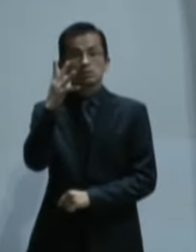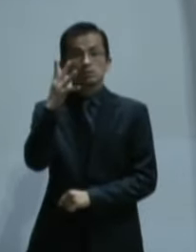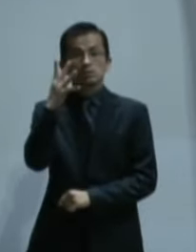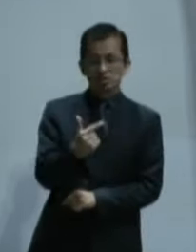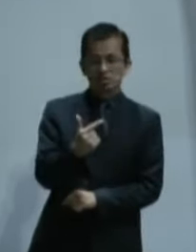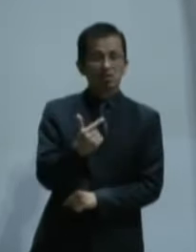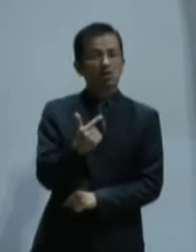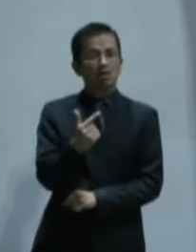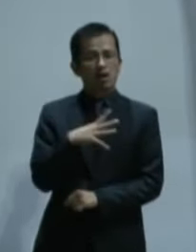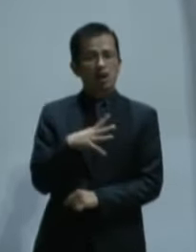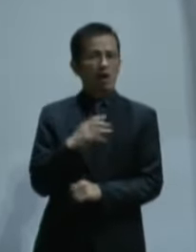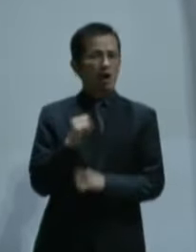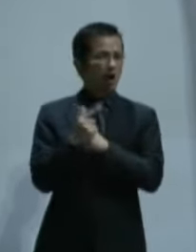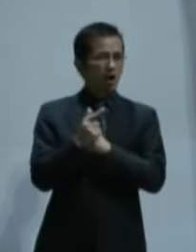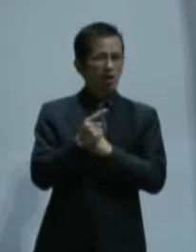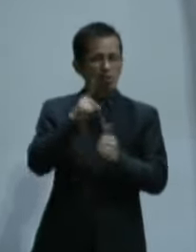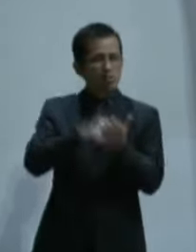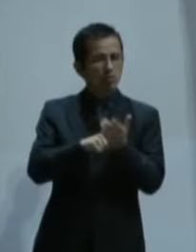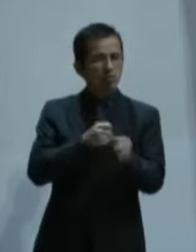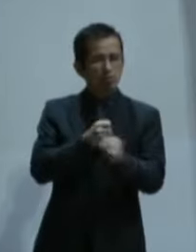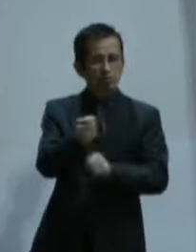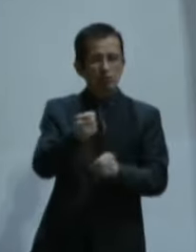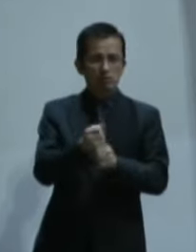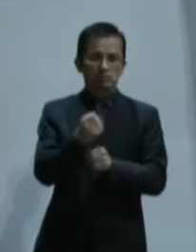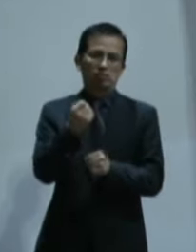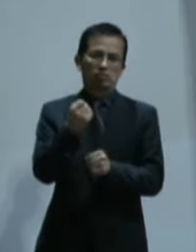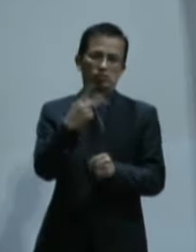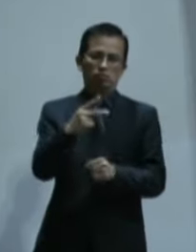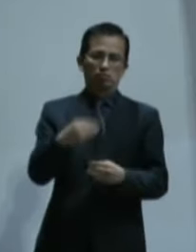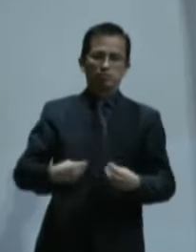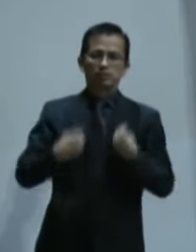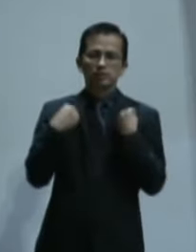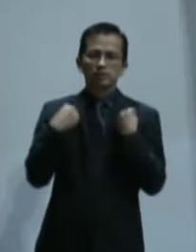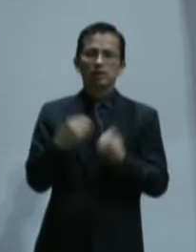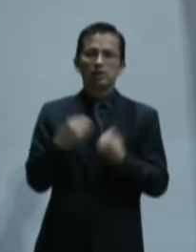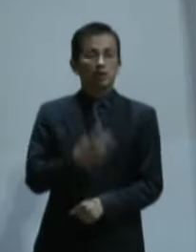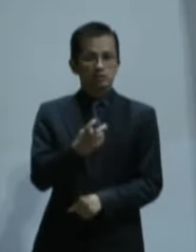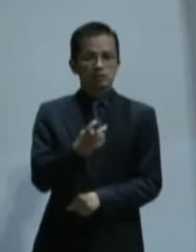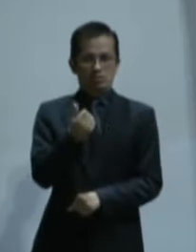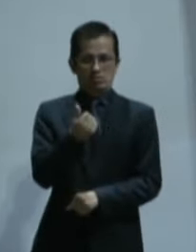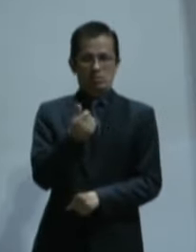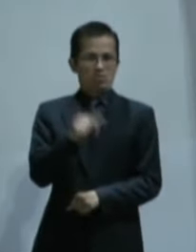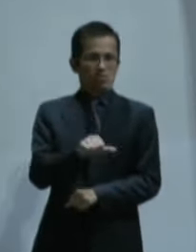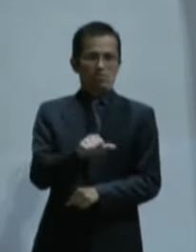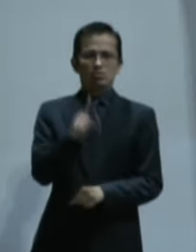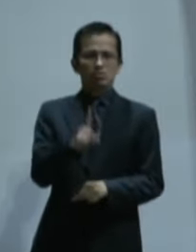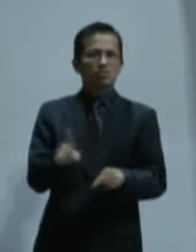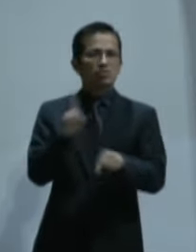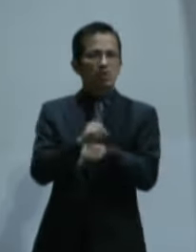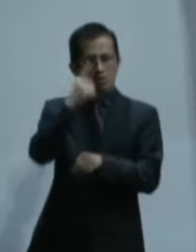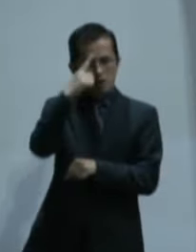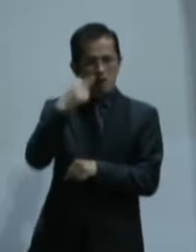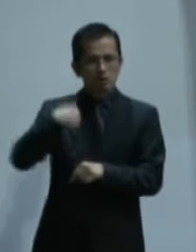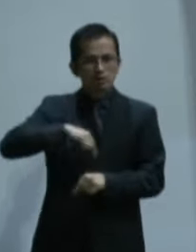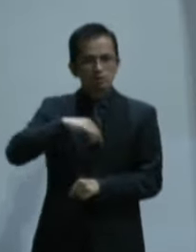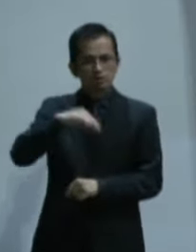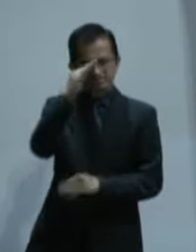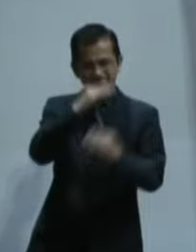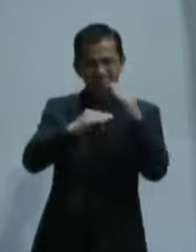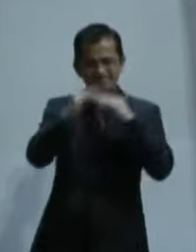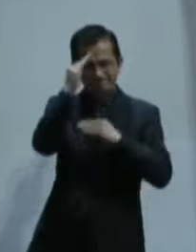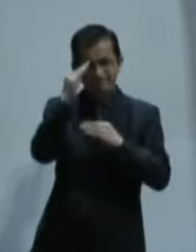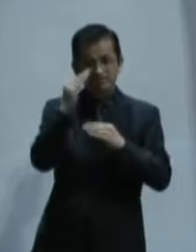eh algún tipo de violencia en sus vidas es un día para a reflexionar en el que eh fundación